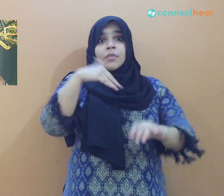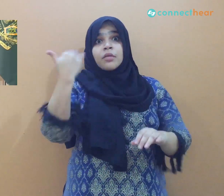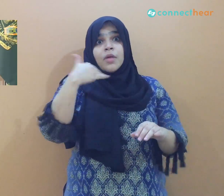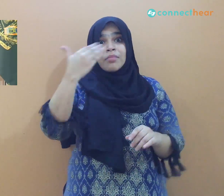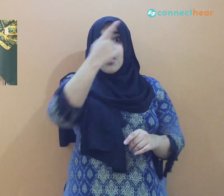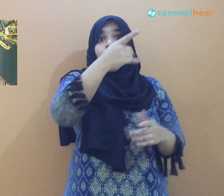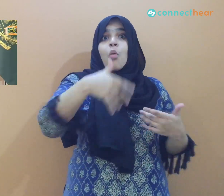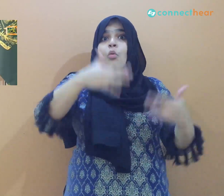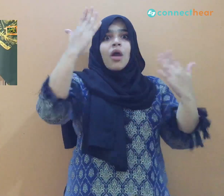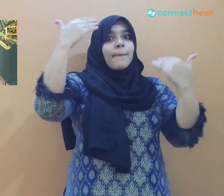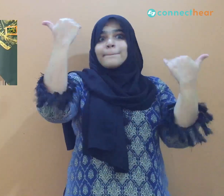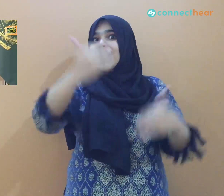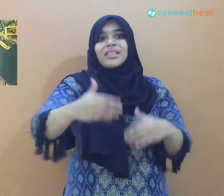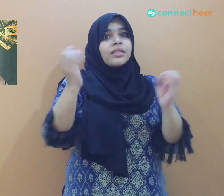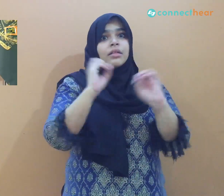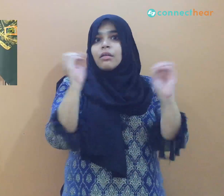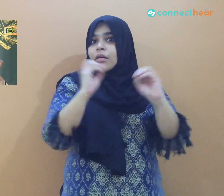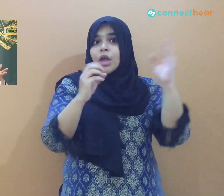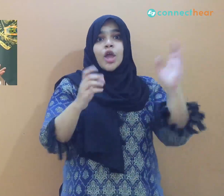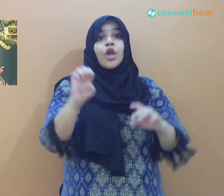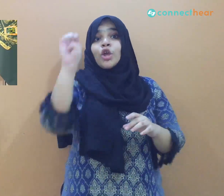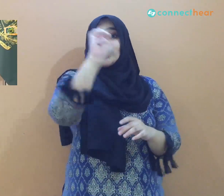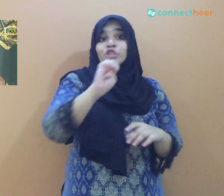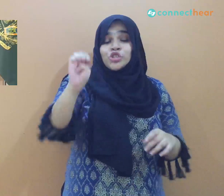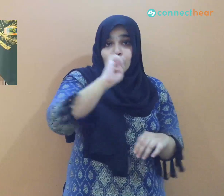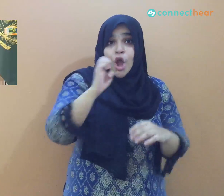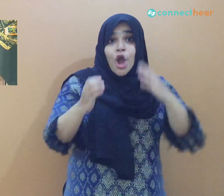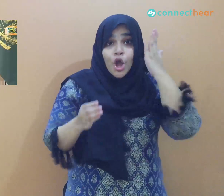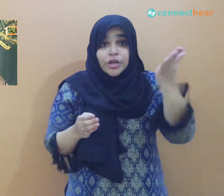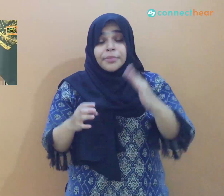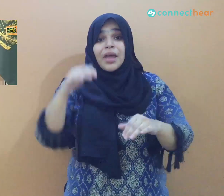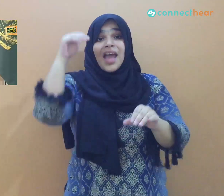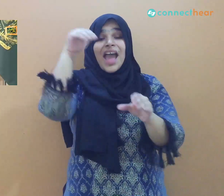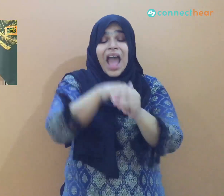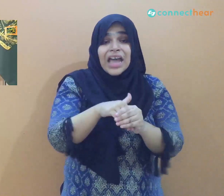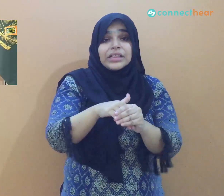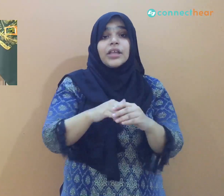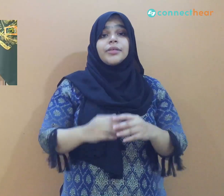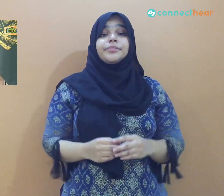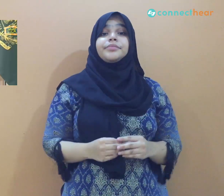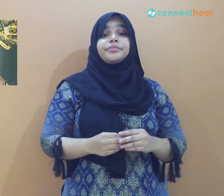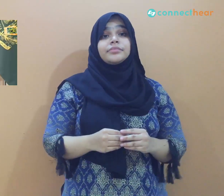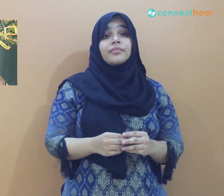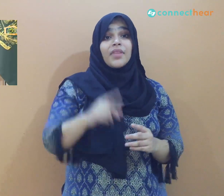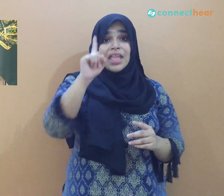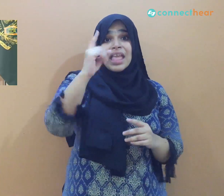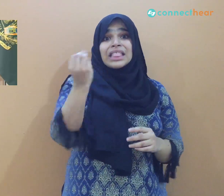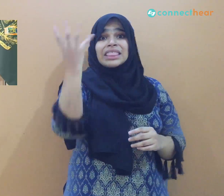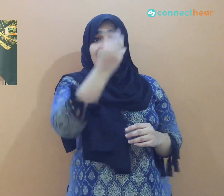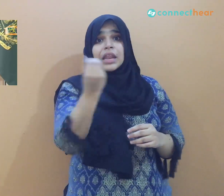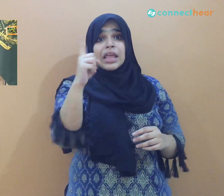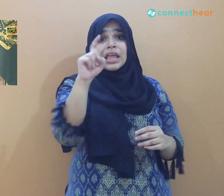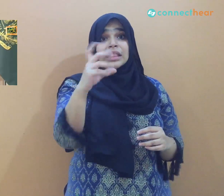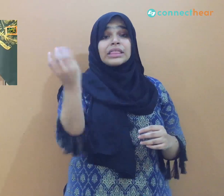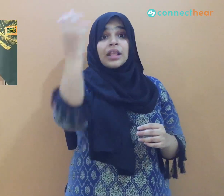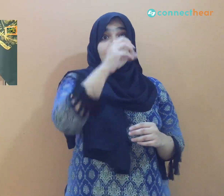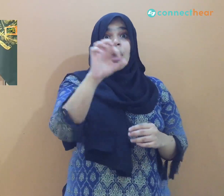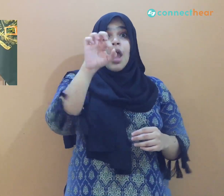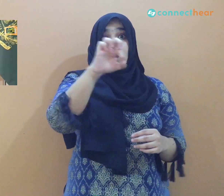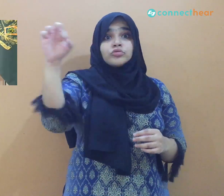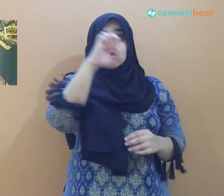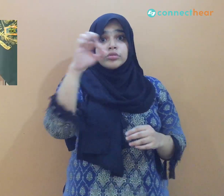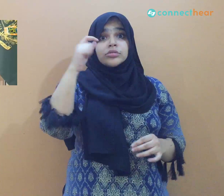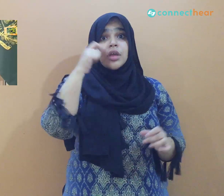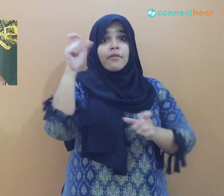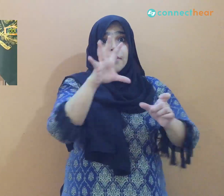اپنی پبلک ٹرانسپورٹ نہیں بند کی، اگر یورپ کے اندر ایک دن کے اندر 800 لوگ،